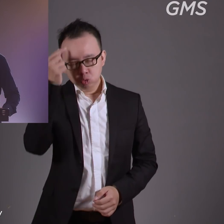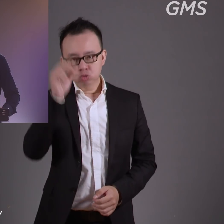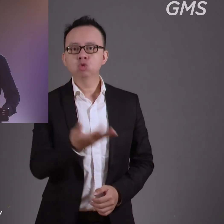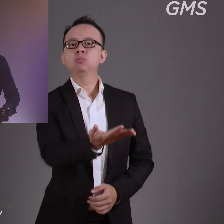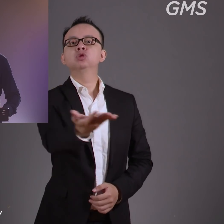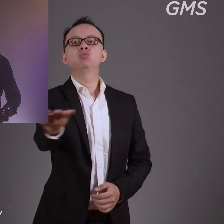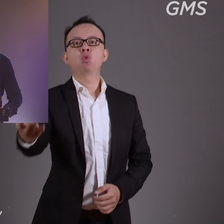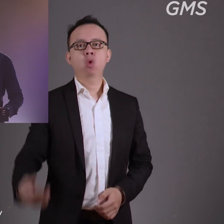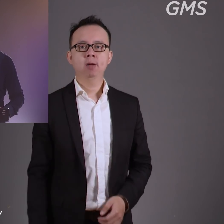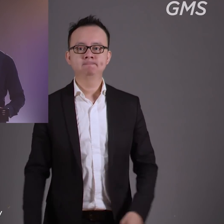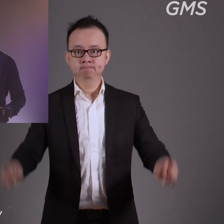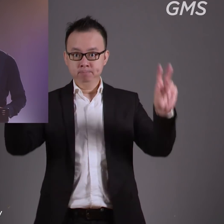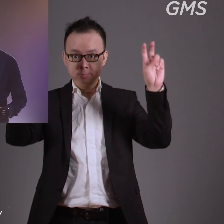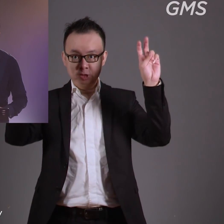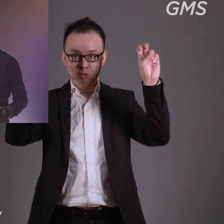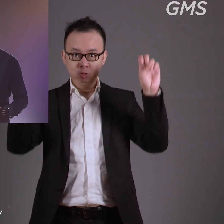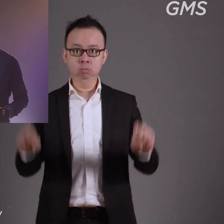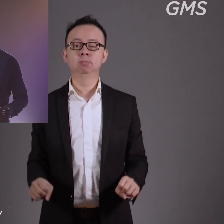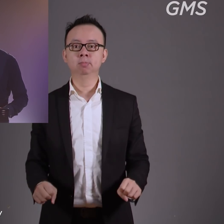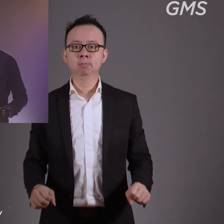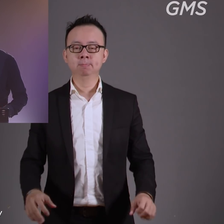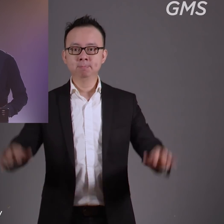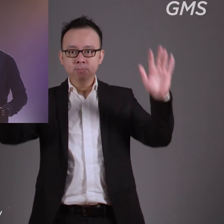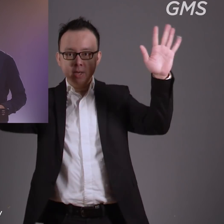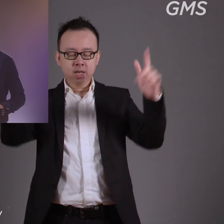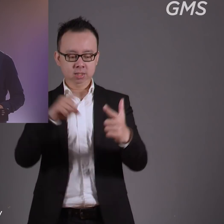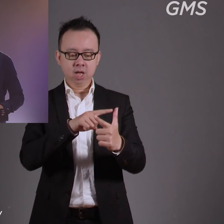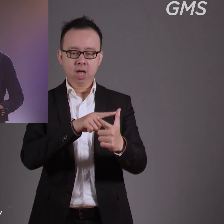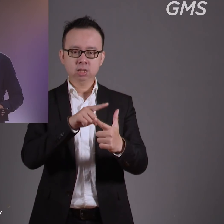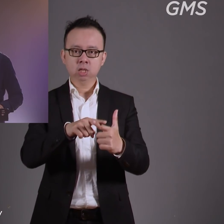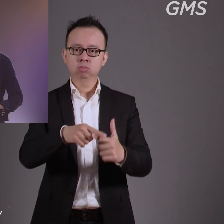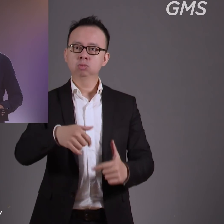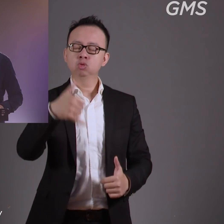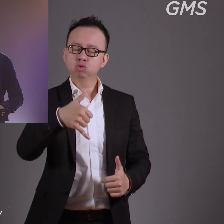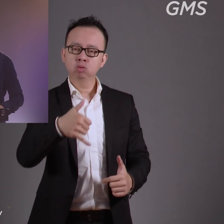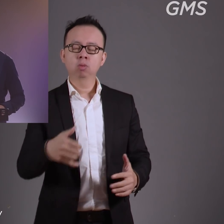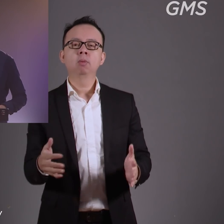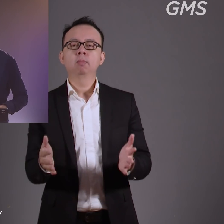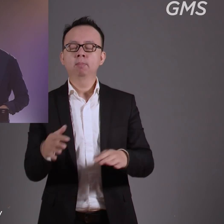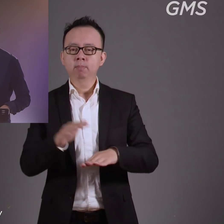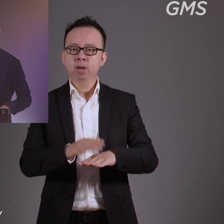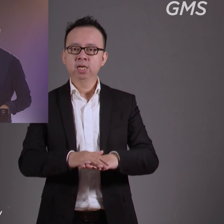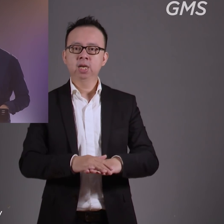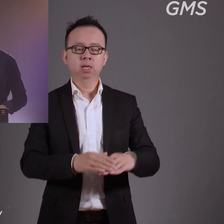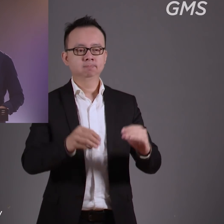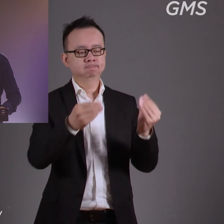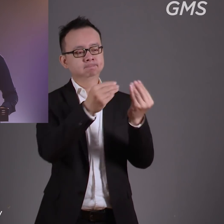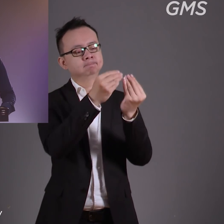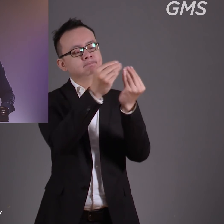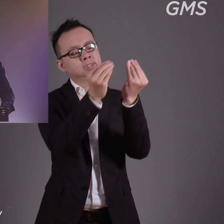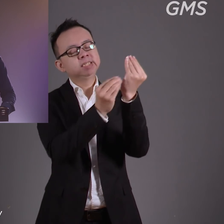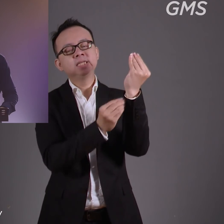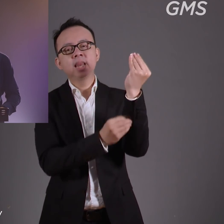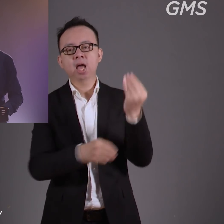jemaat, berjudul berkat atau kutuk pada silsilah keluarga. Sekali lagi,